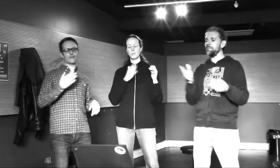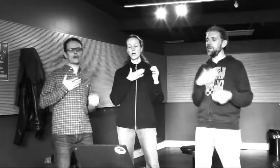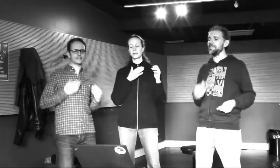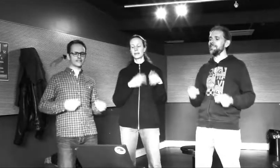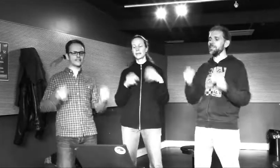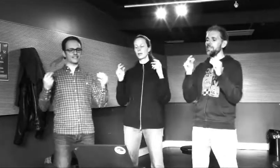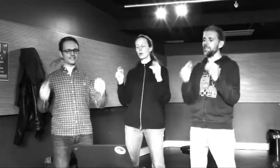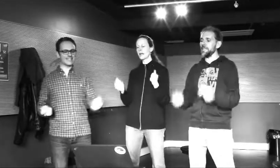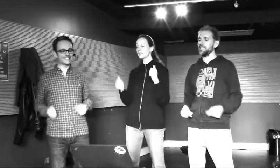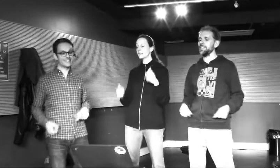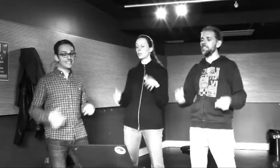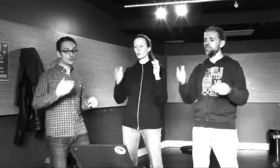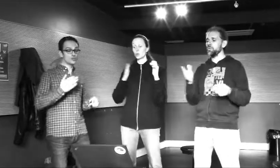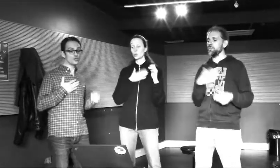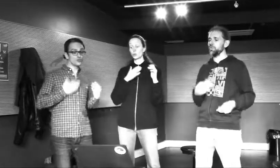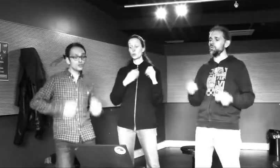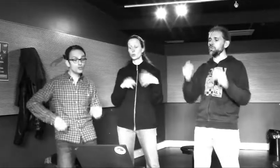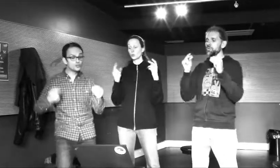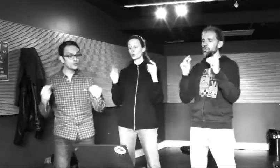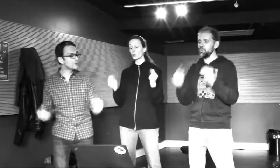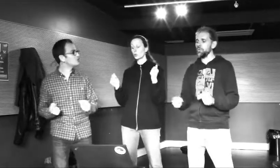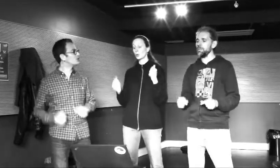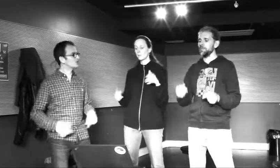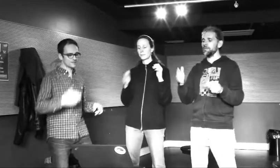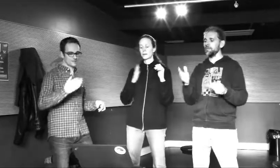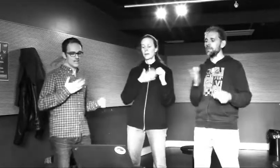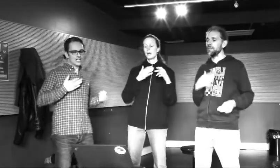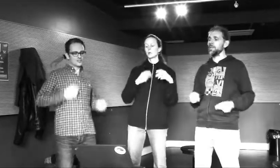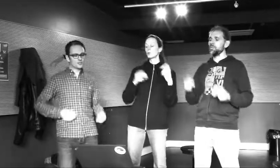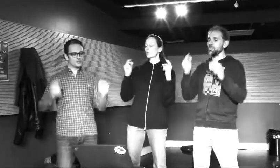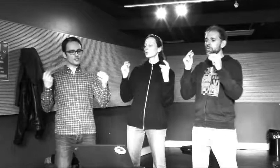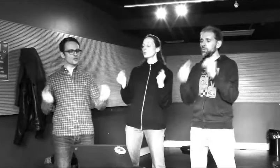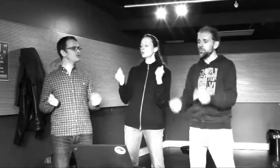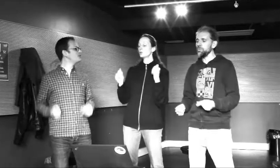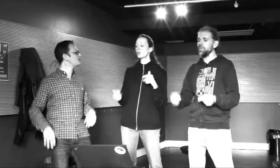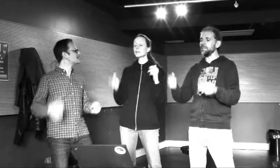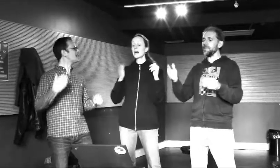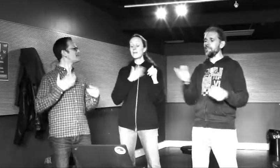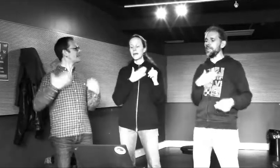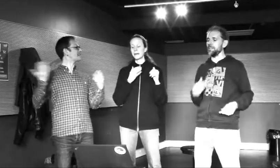tête en l'air, qui dit toujours, toujours, toujours, toujours tout de travers.